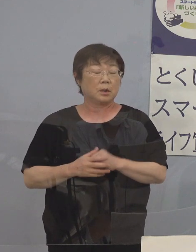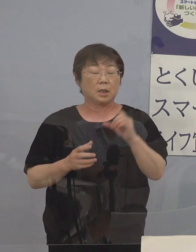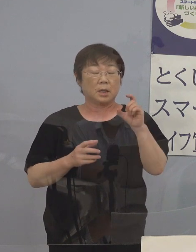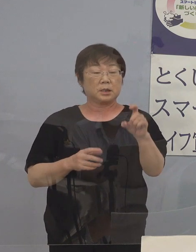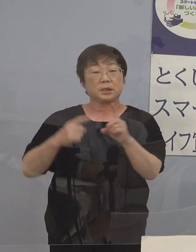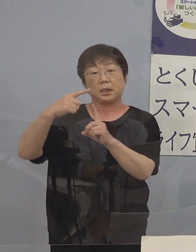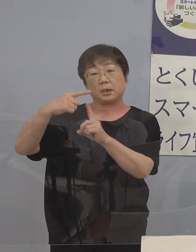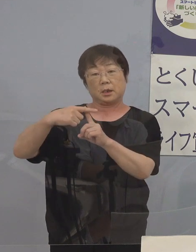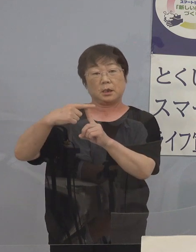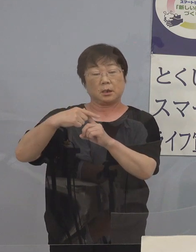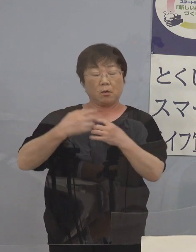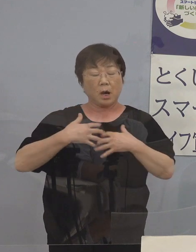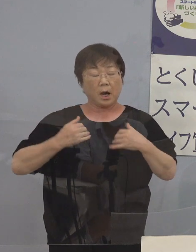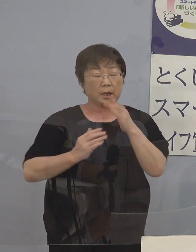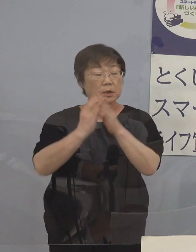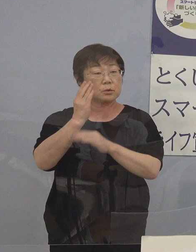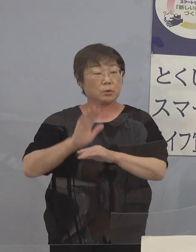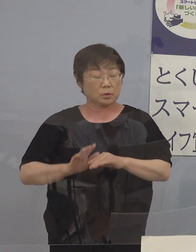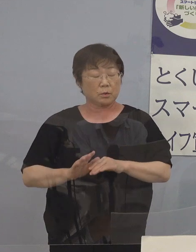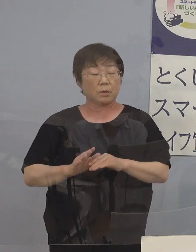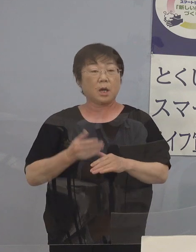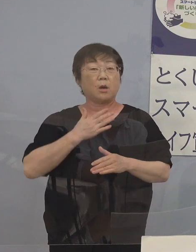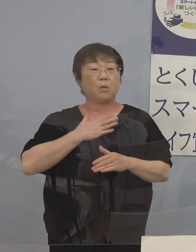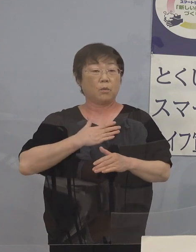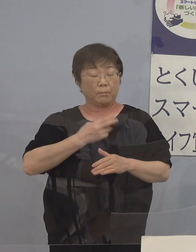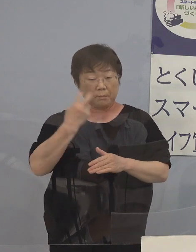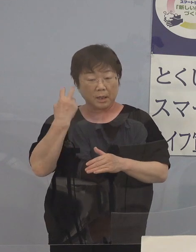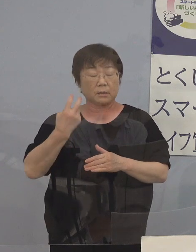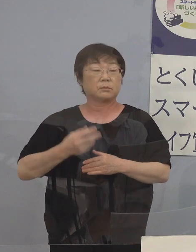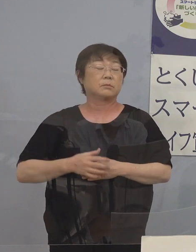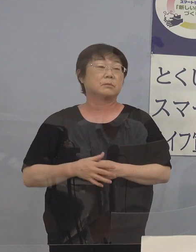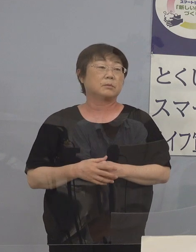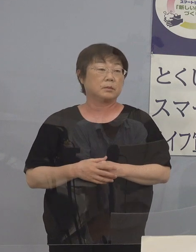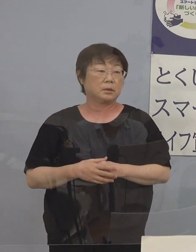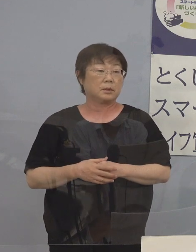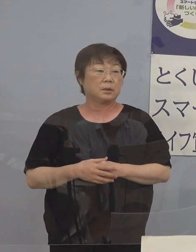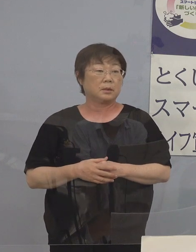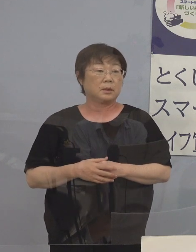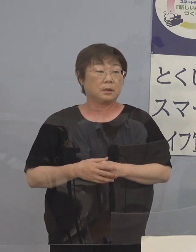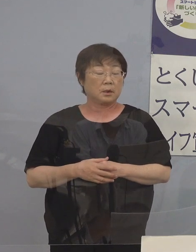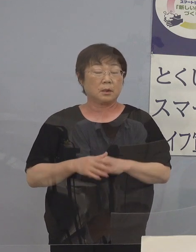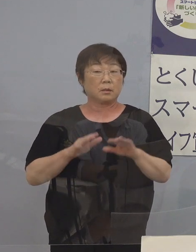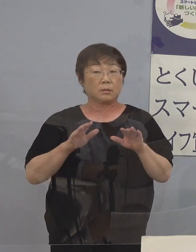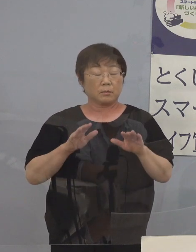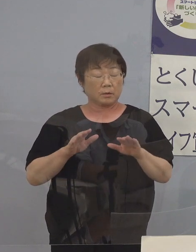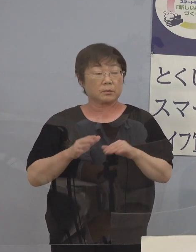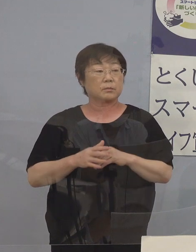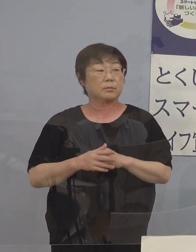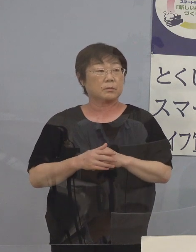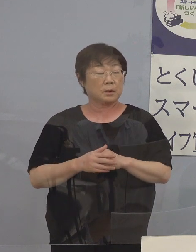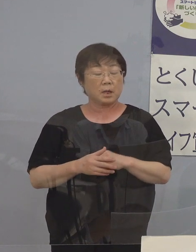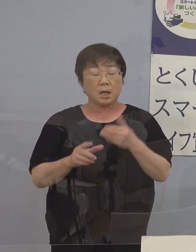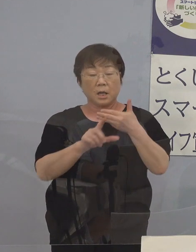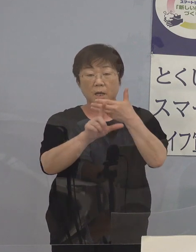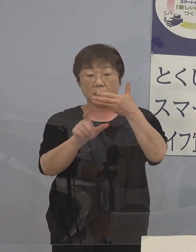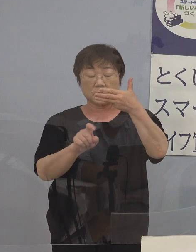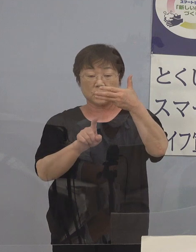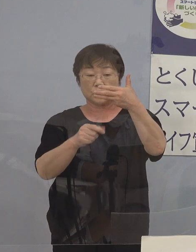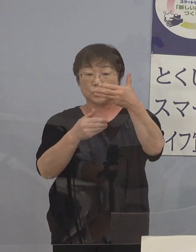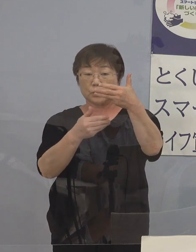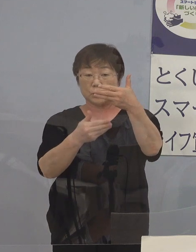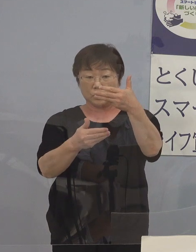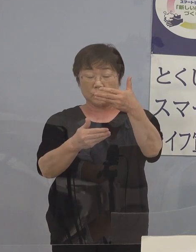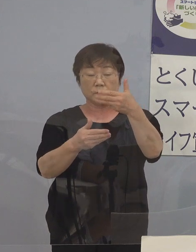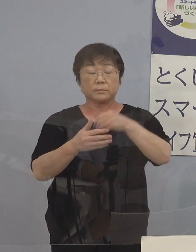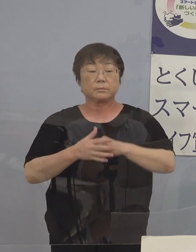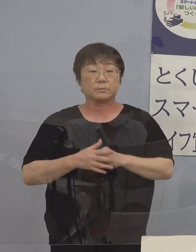CT こちらで肺炎症状がわかる。そこで今度は8月の19